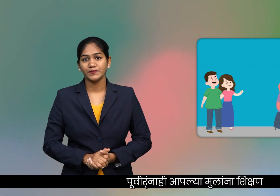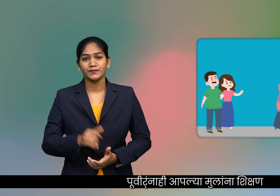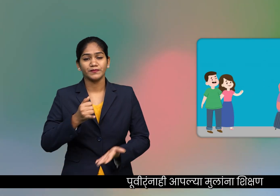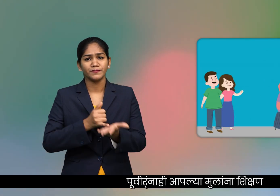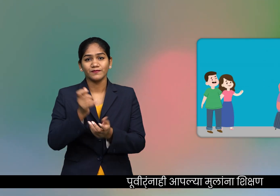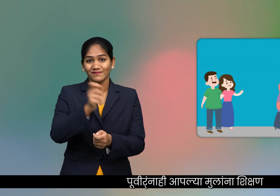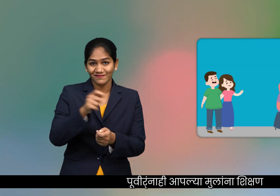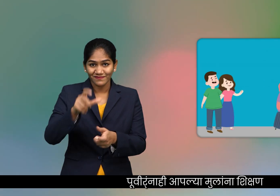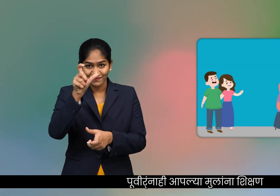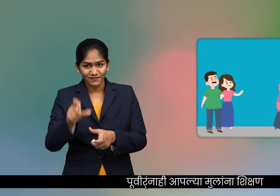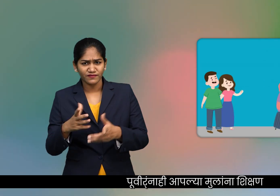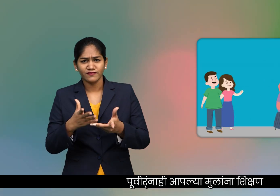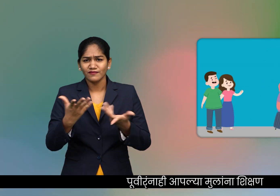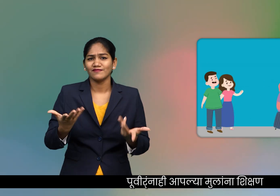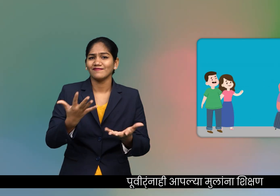पूर्वजांनाही आपल्या मुलांना शिक्षण